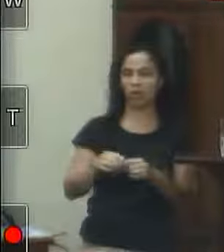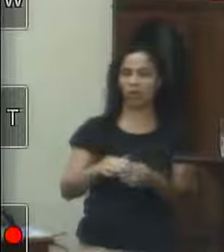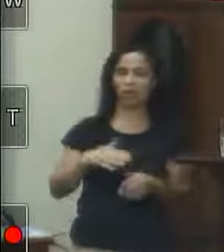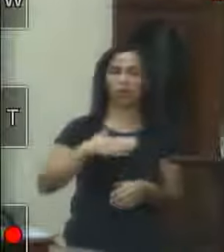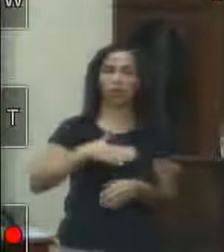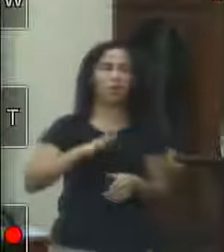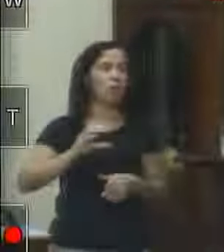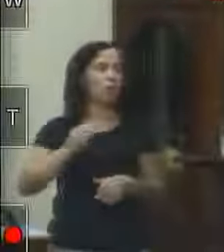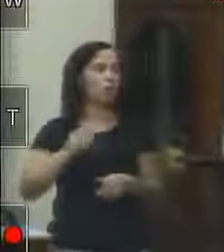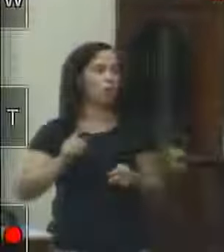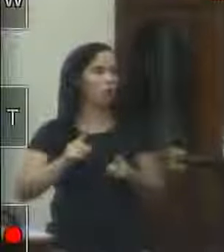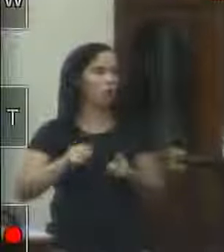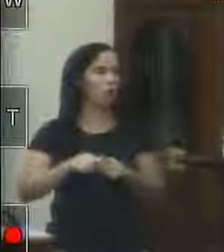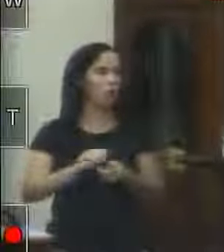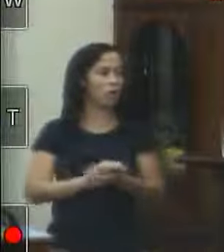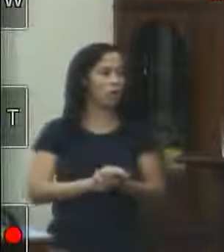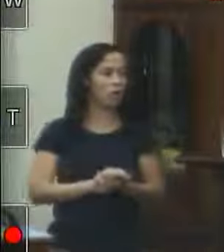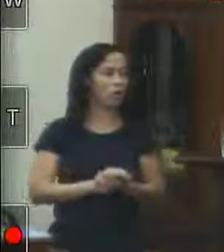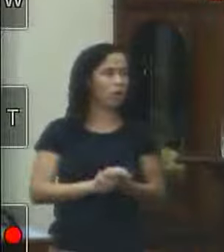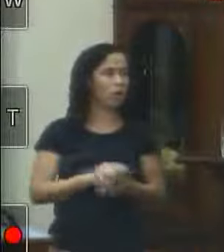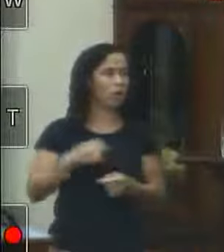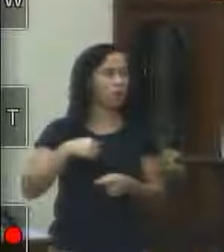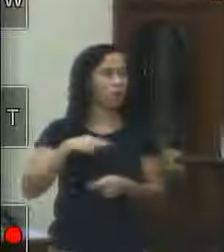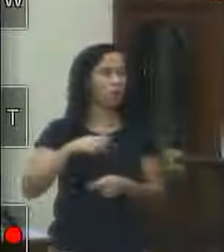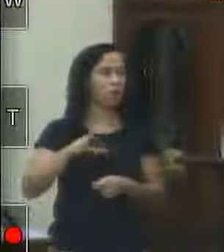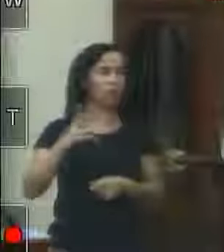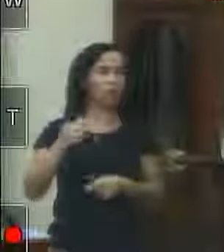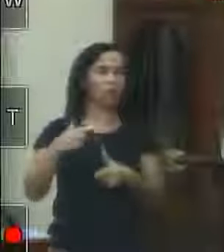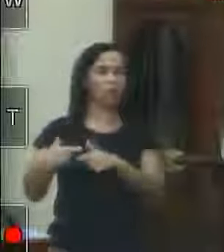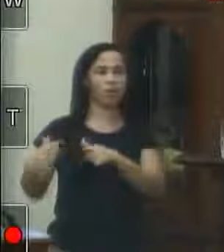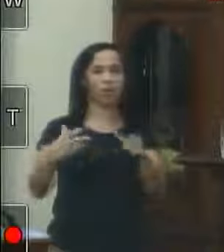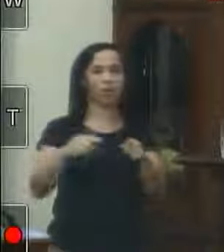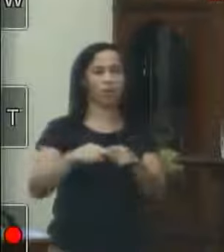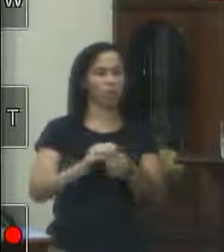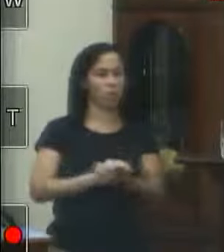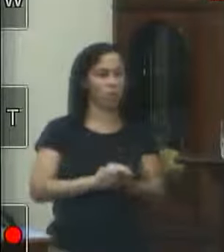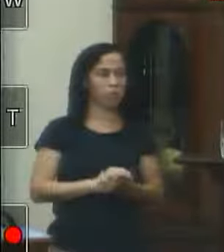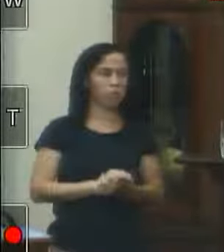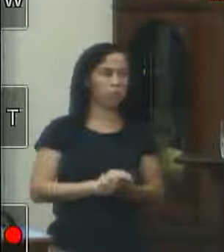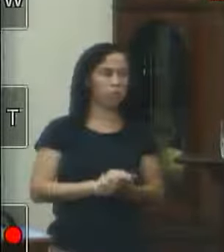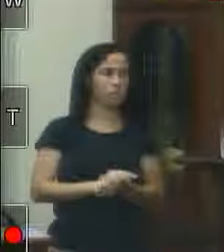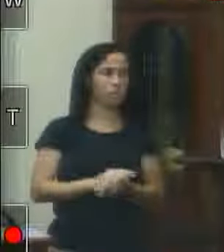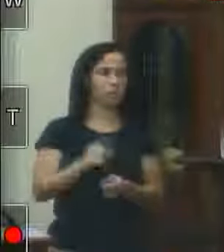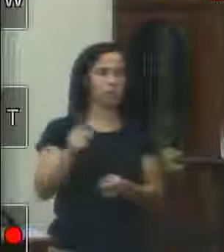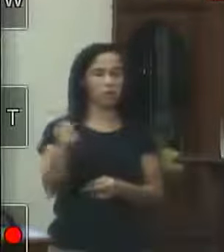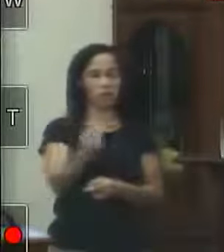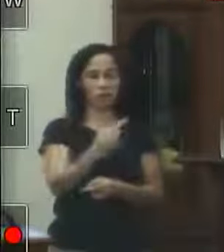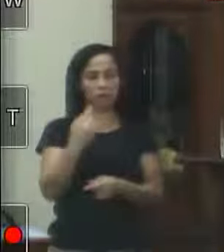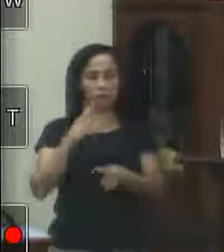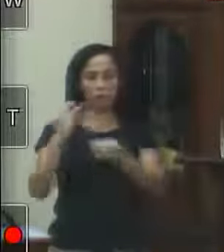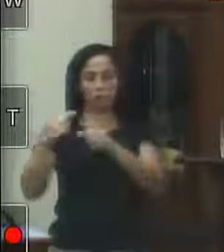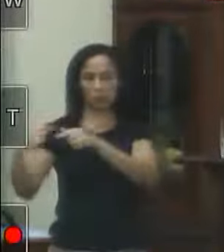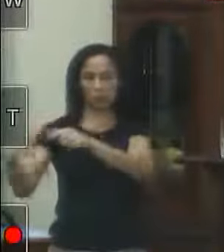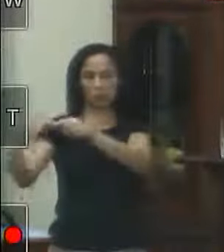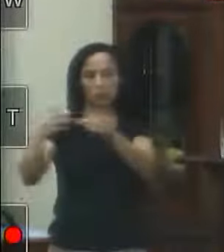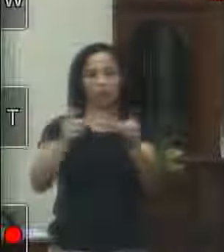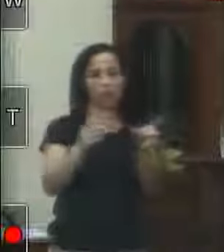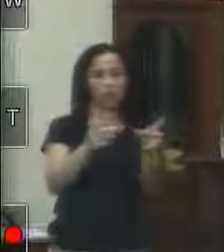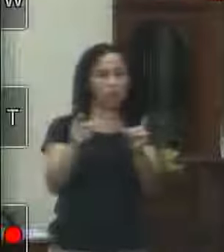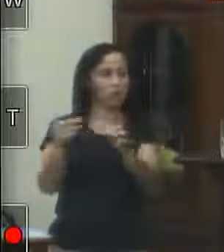não. E quero deixar bem claro que eu fui em todos os estabelecimentos no raio que eu poderia ter ido. Os que